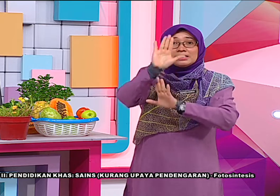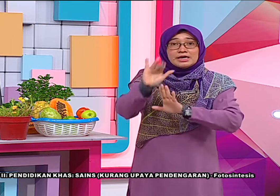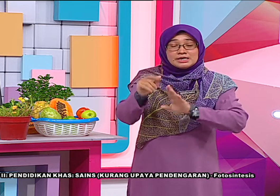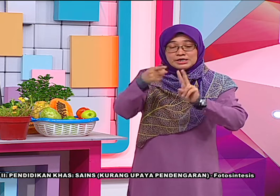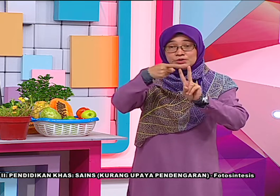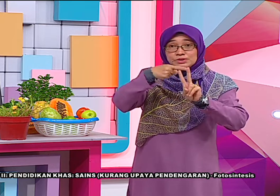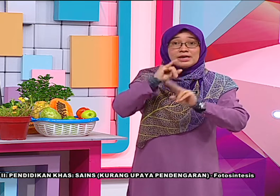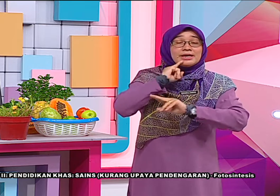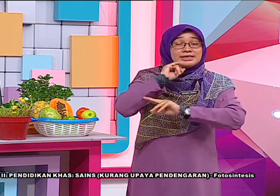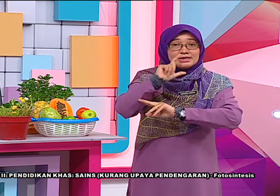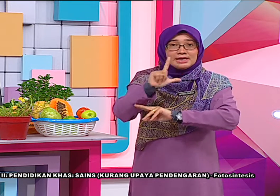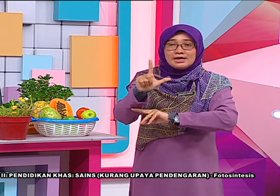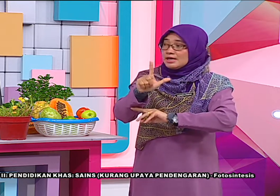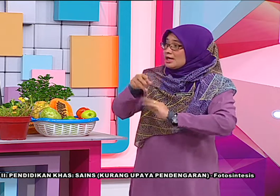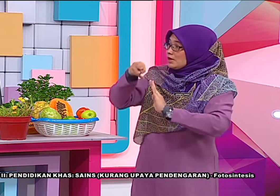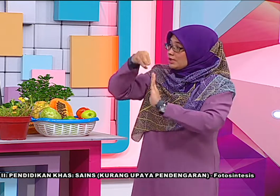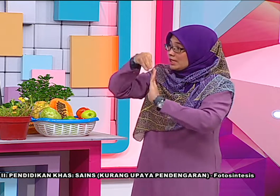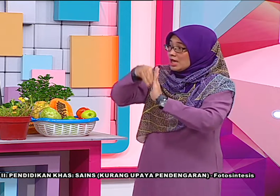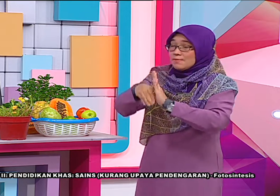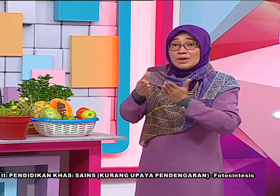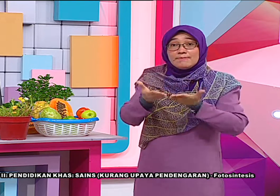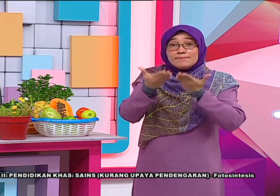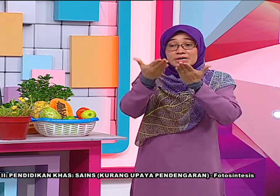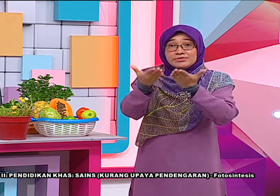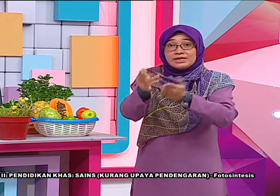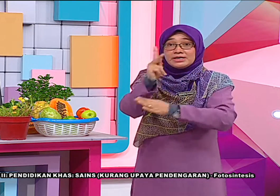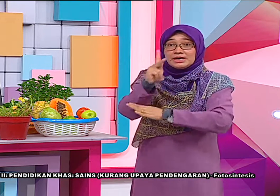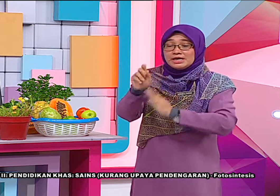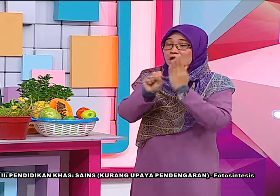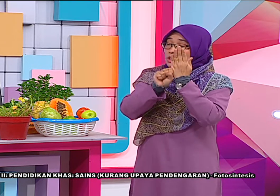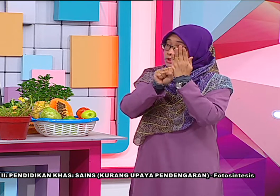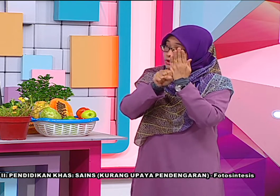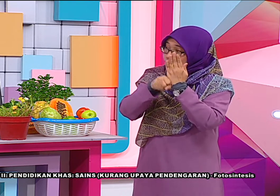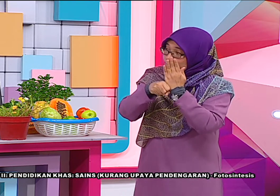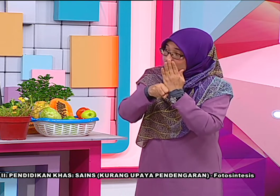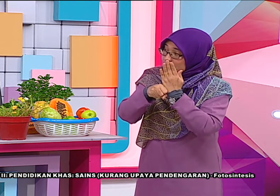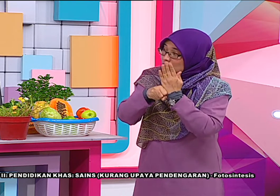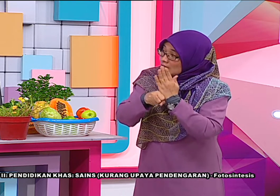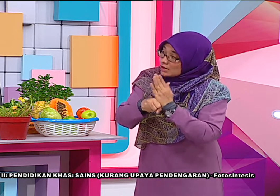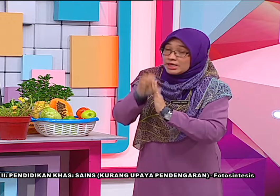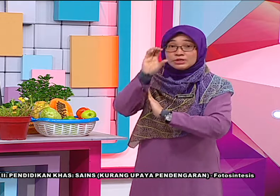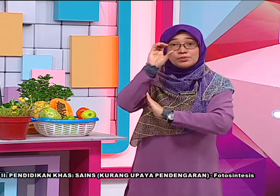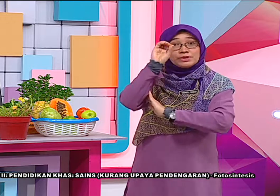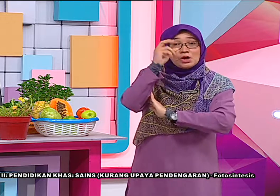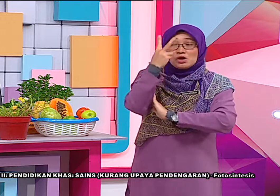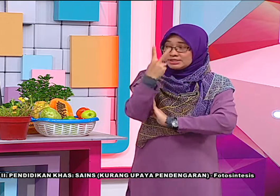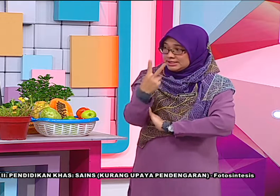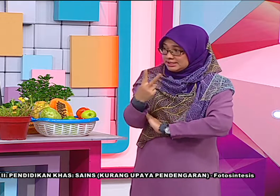yang kedua ialah Oke memberikan sumber Oke sumber oksigen